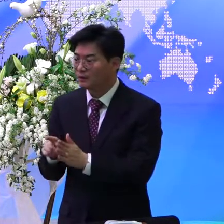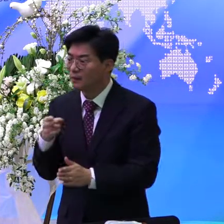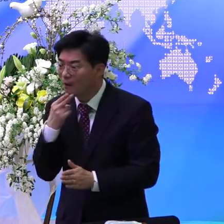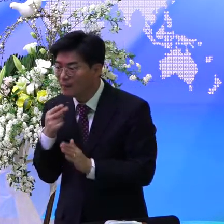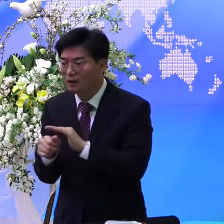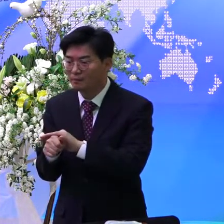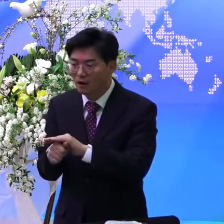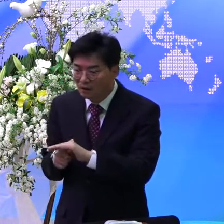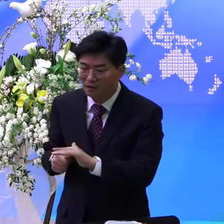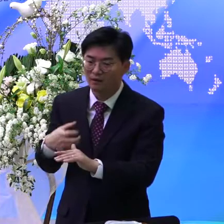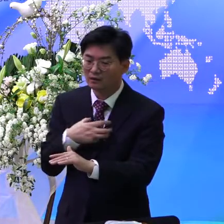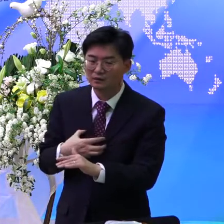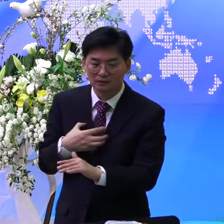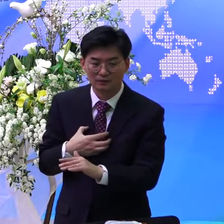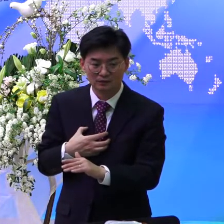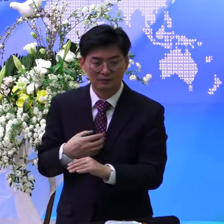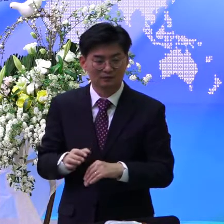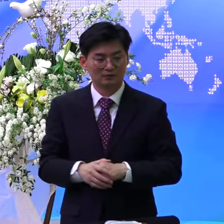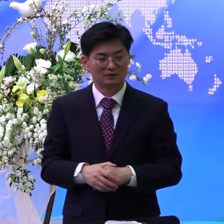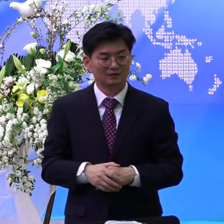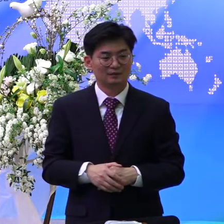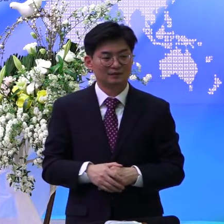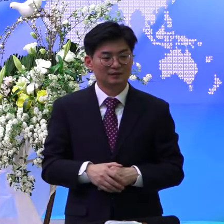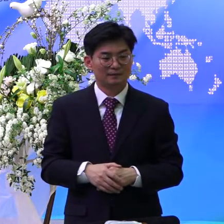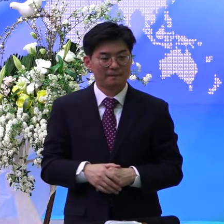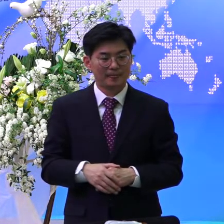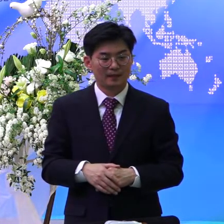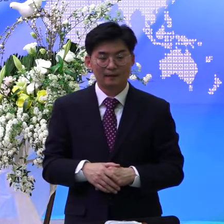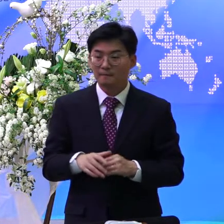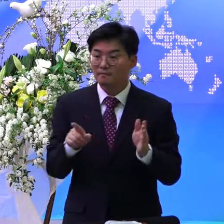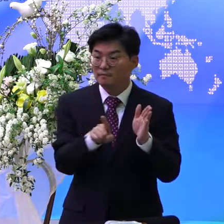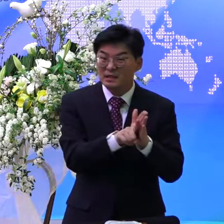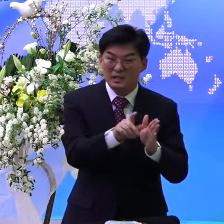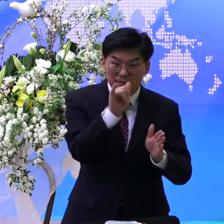살게 될 것입니다. 그러나 믿지 않으면